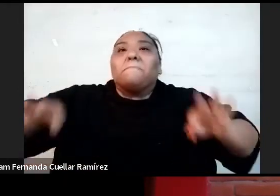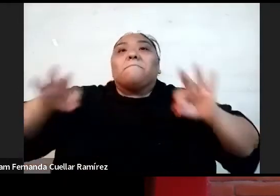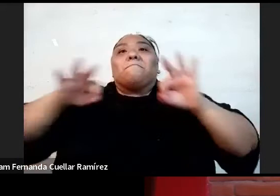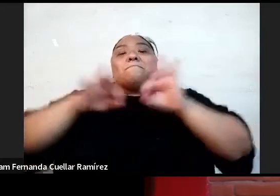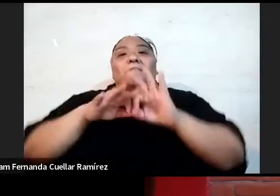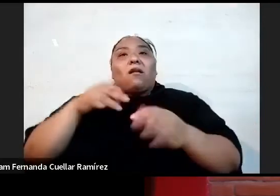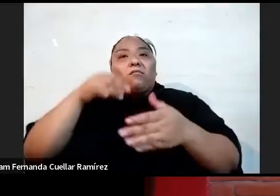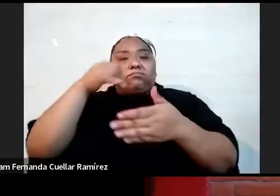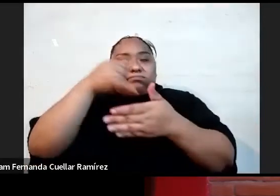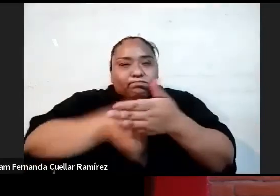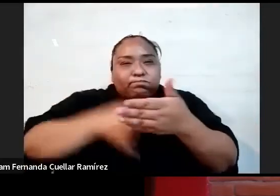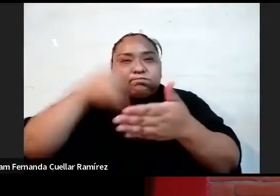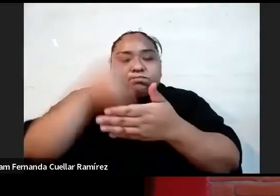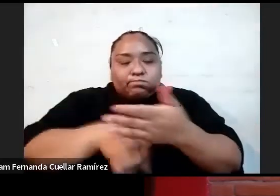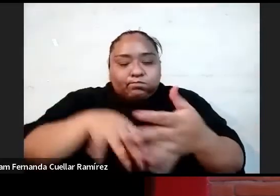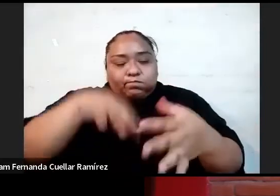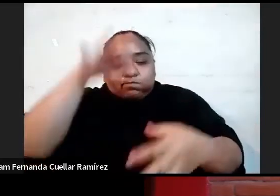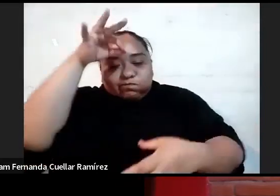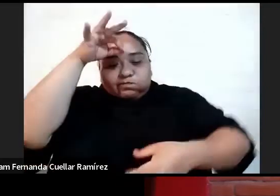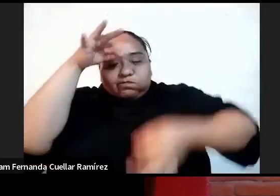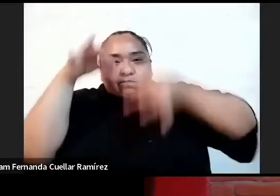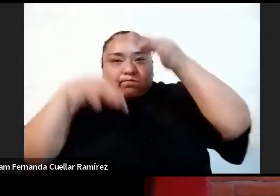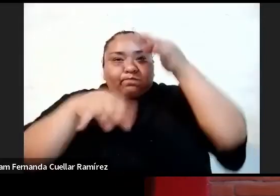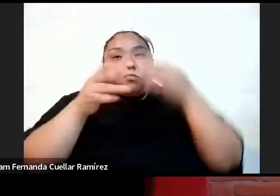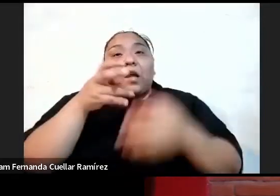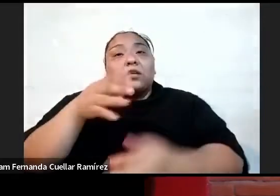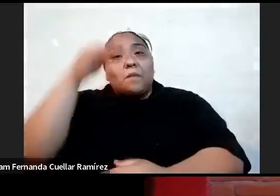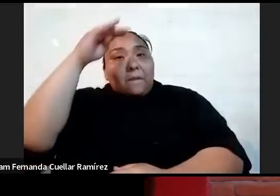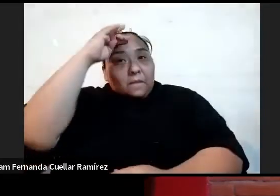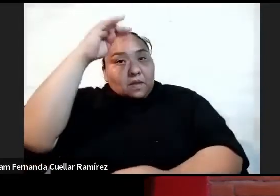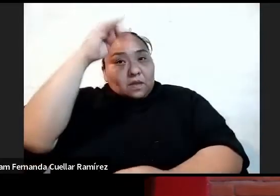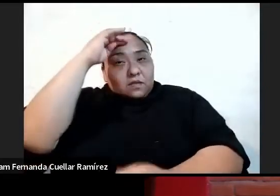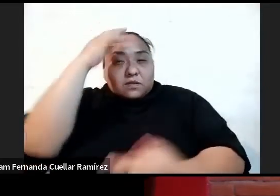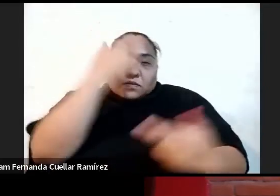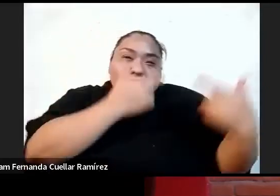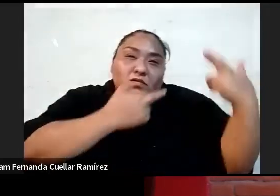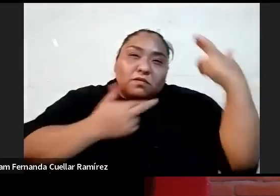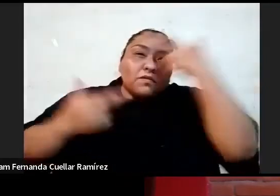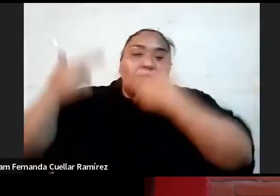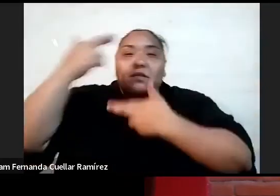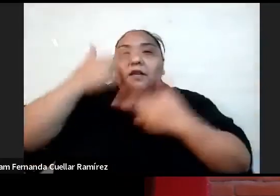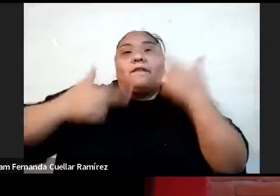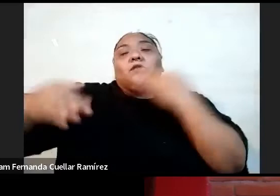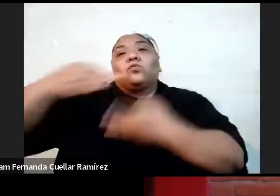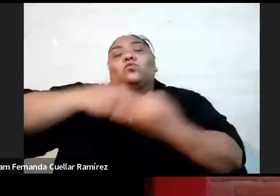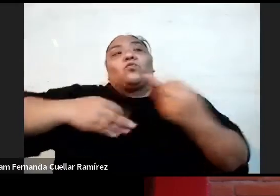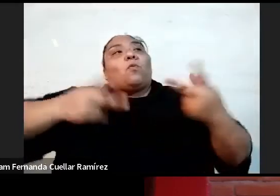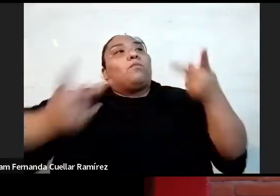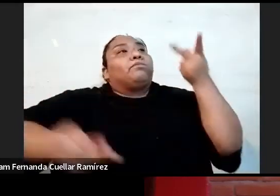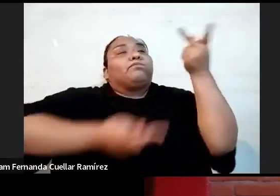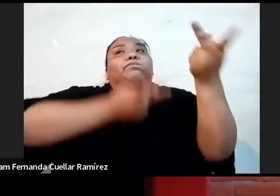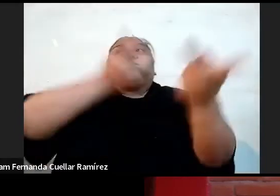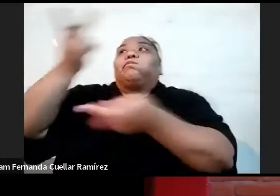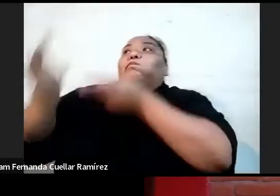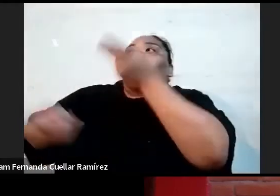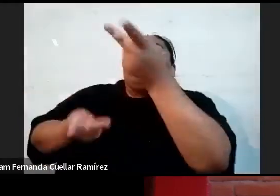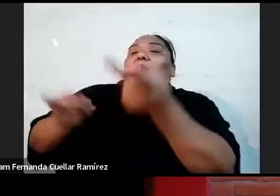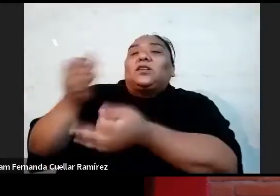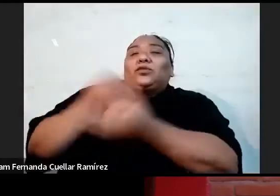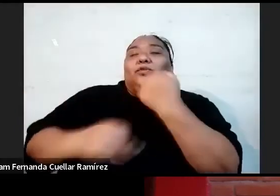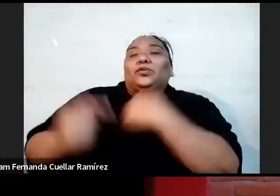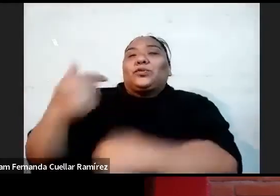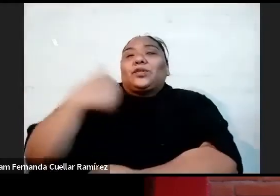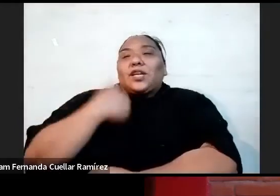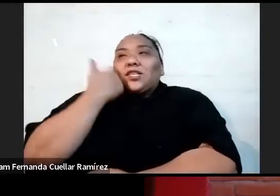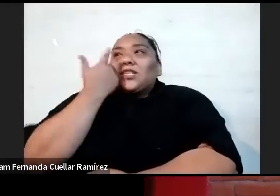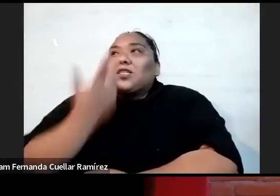justo es pensar, es revisarte, es estarte cuestionando todo el tiempo qué es lo que quieres, qué es lo que te gusta. Es un trabajo